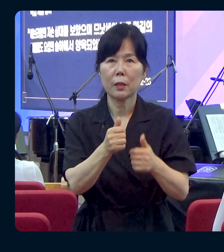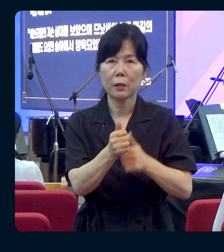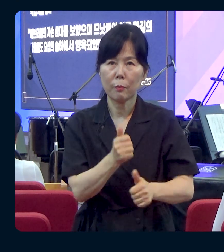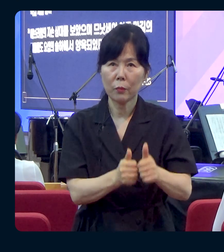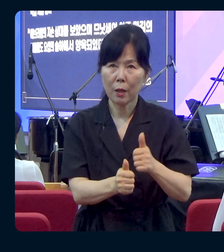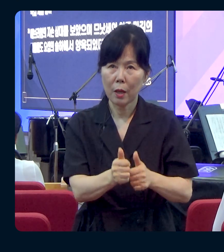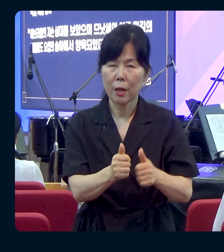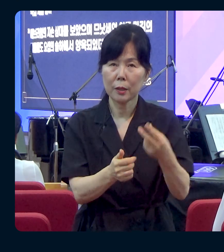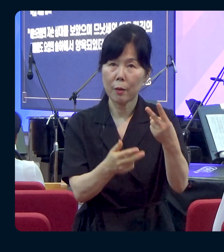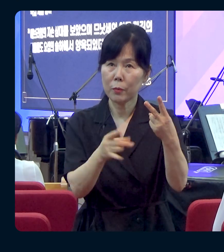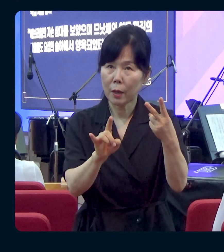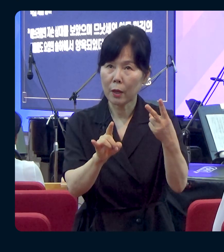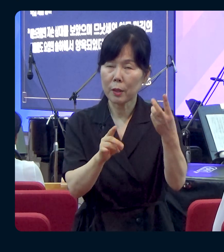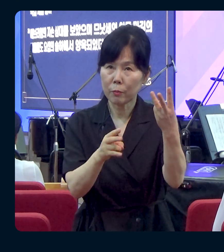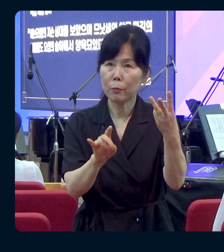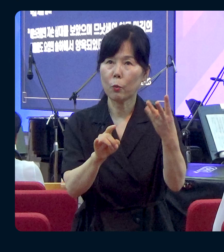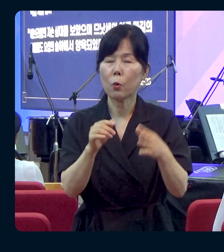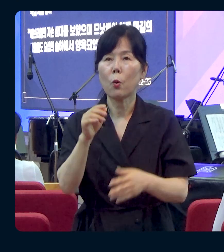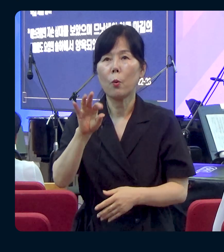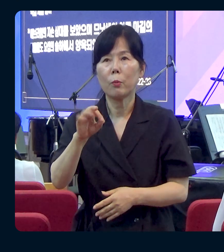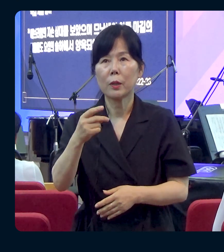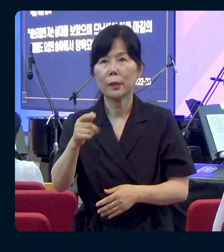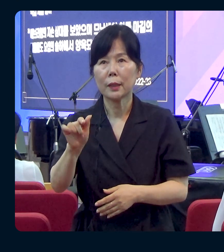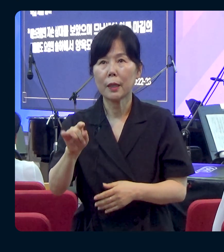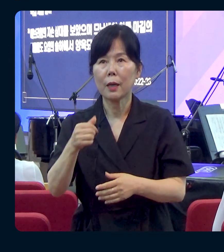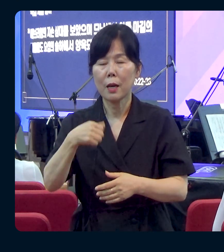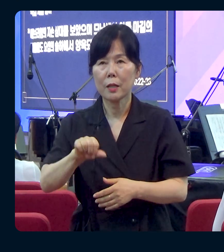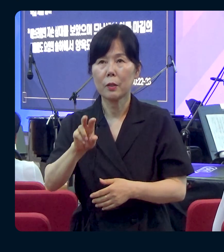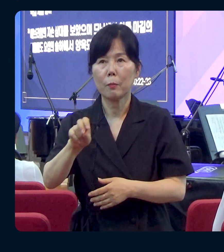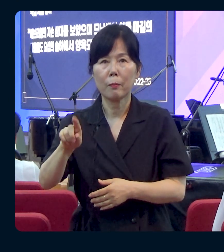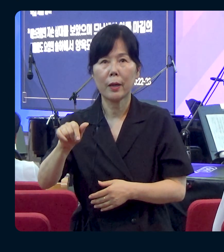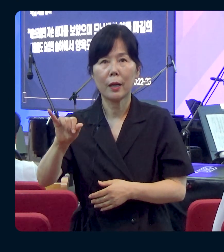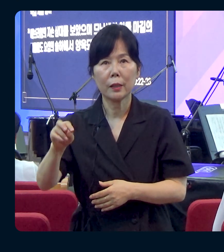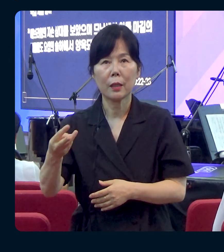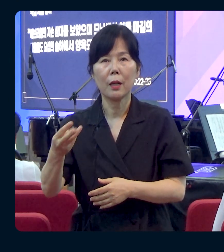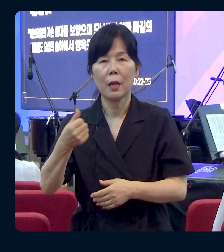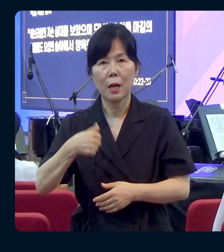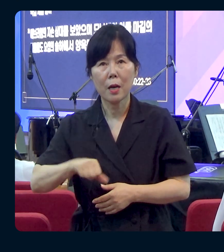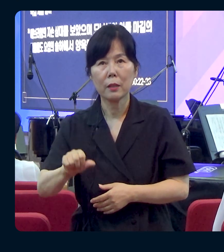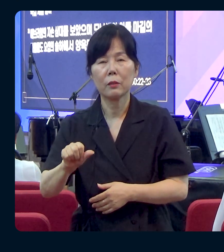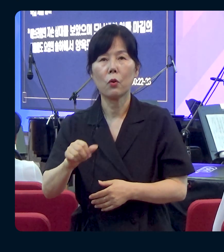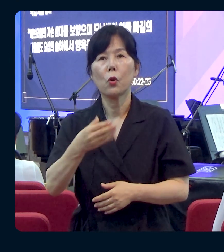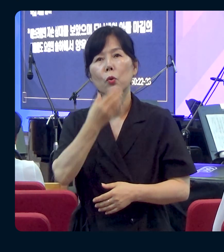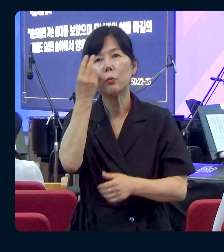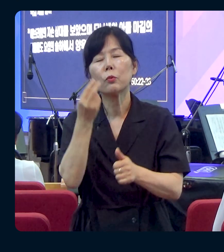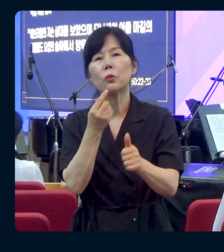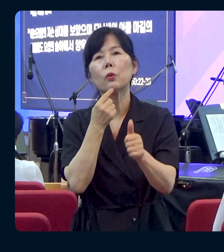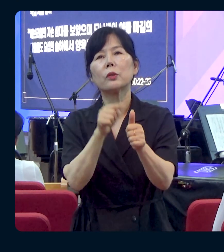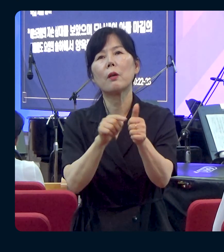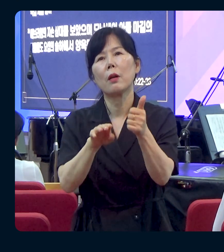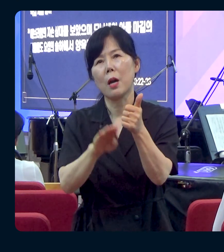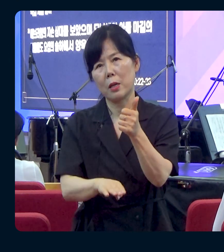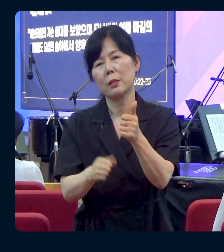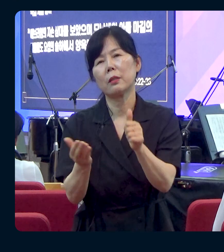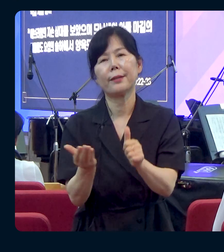살며 에브라임의 자손 3대를 보았으며 므낫세의 아들 마길의 아들들도 요셉의